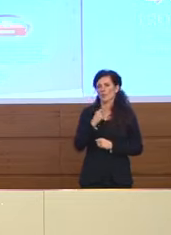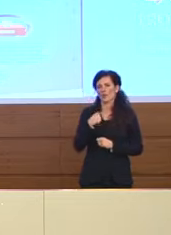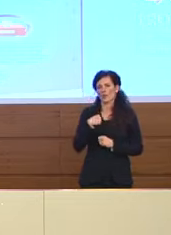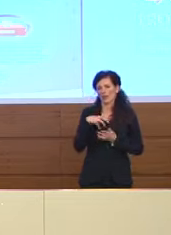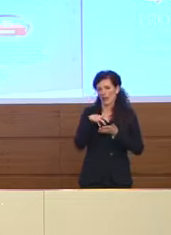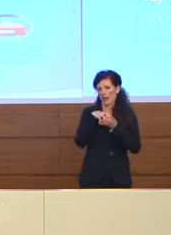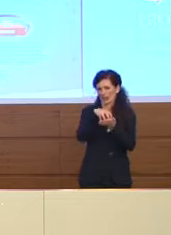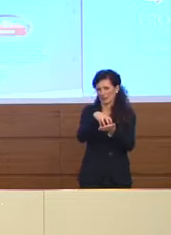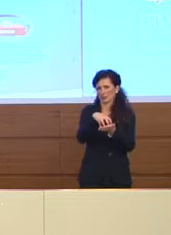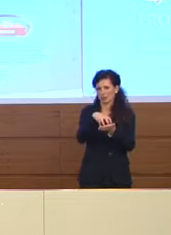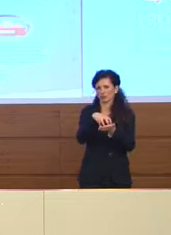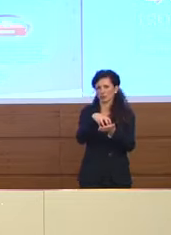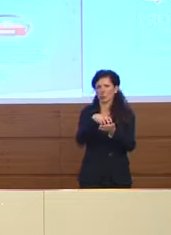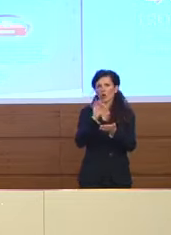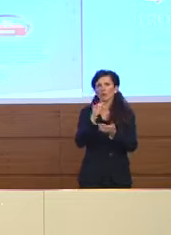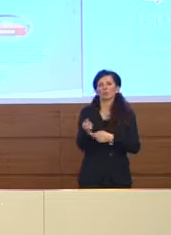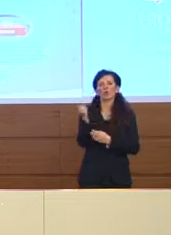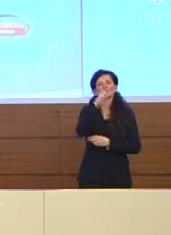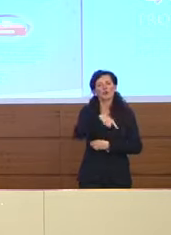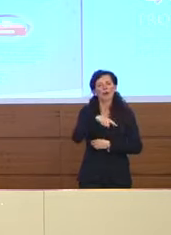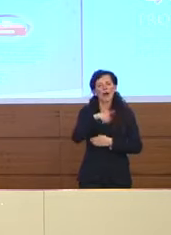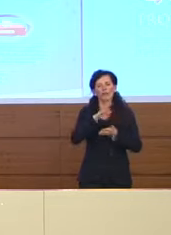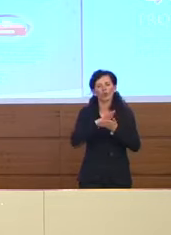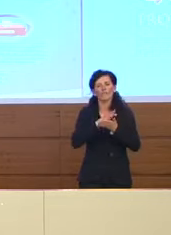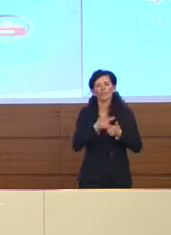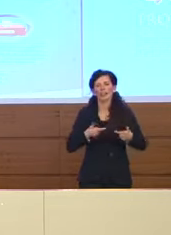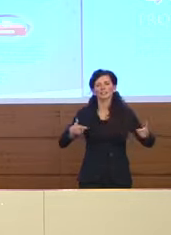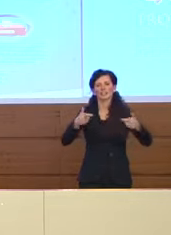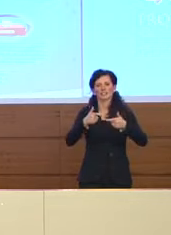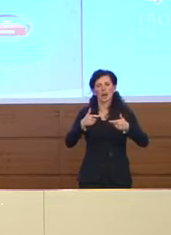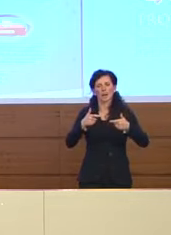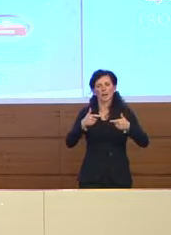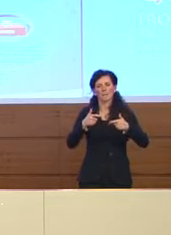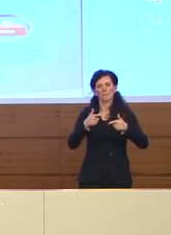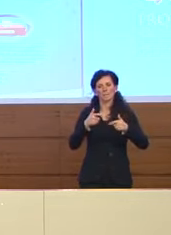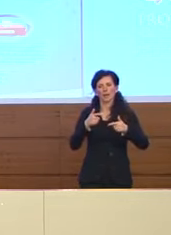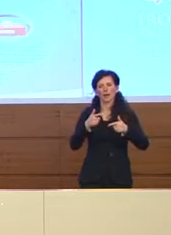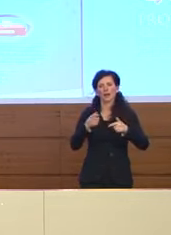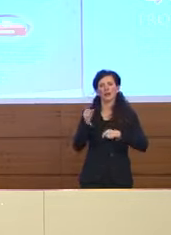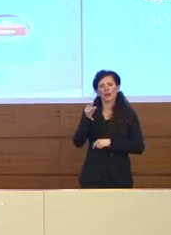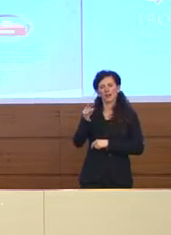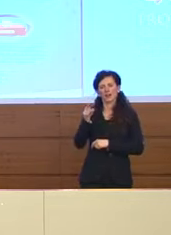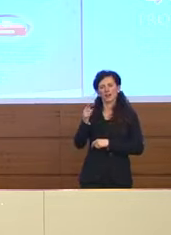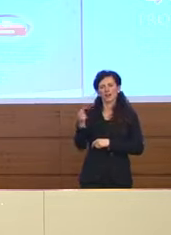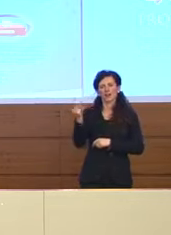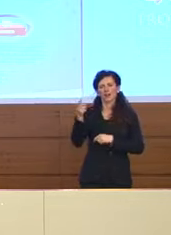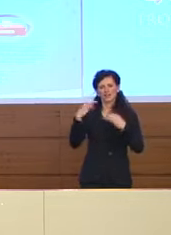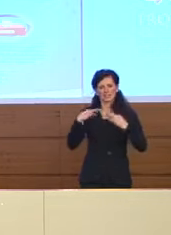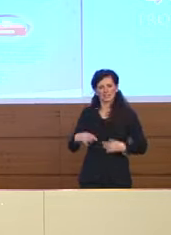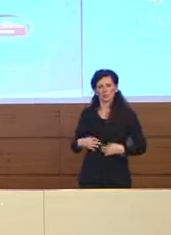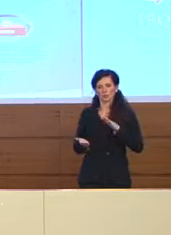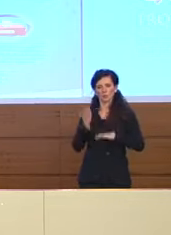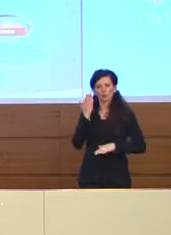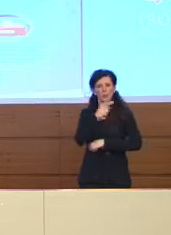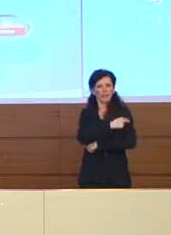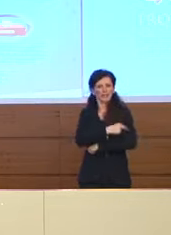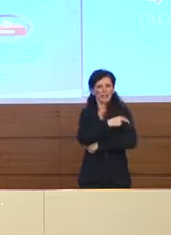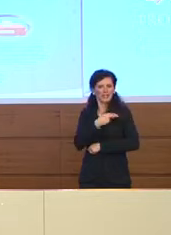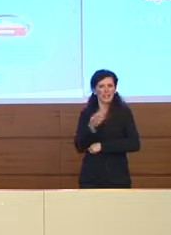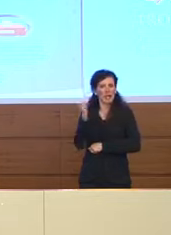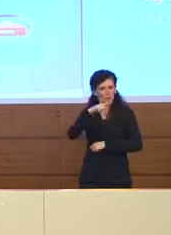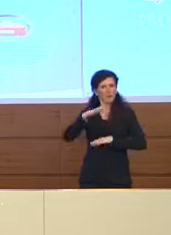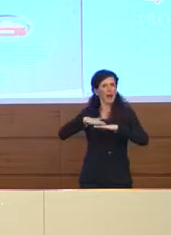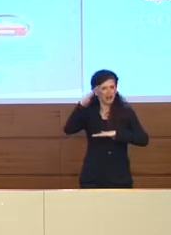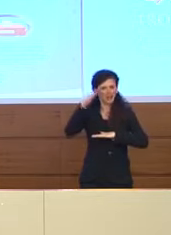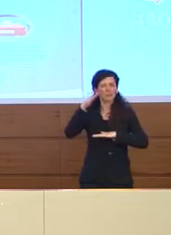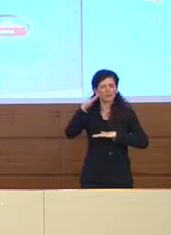di domani nella conferenza stampa che si terrà presso l'istituto superiore di sanità